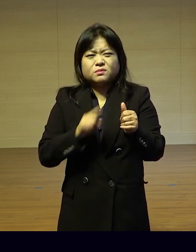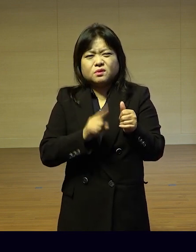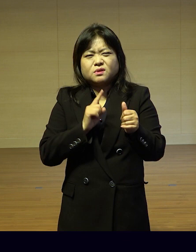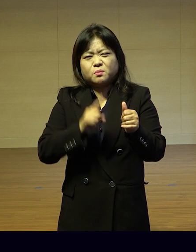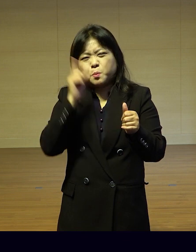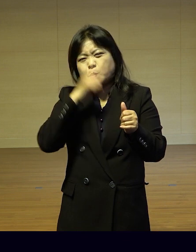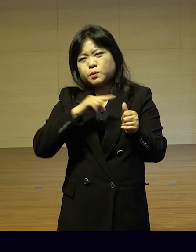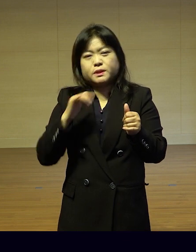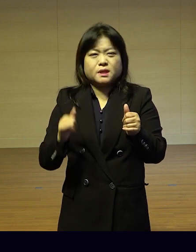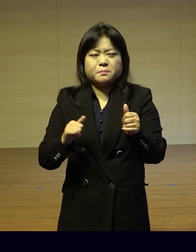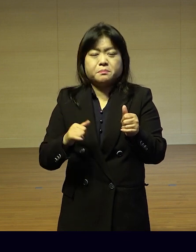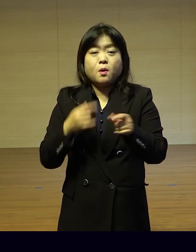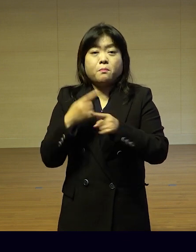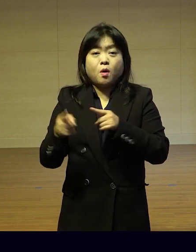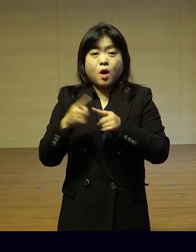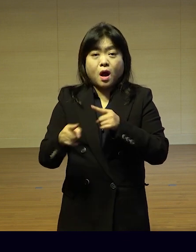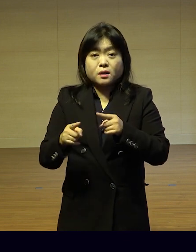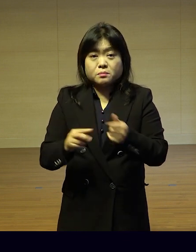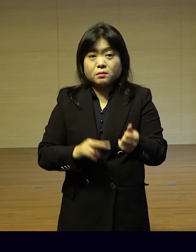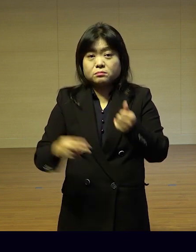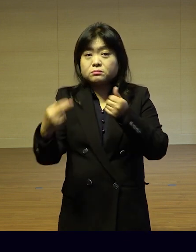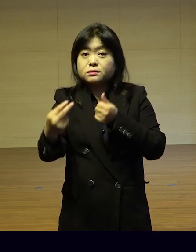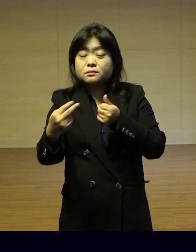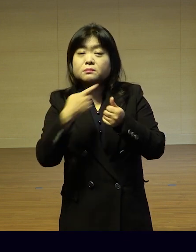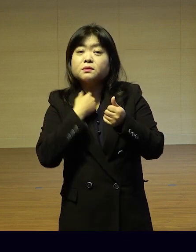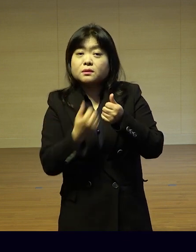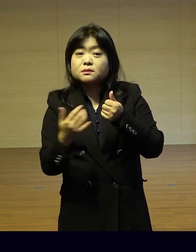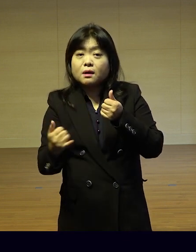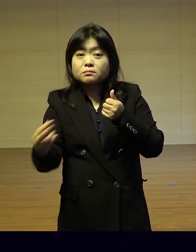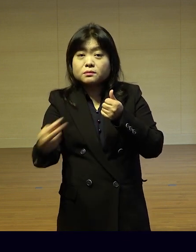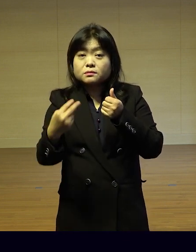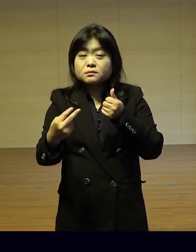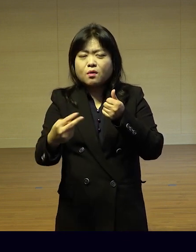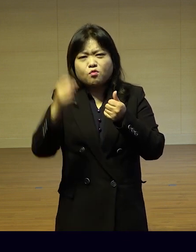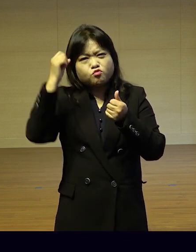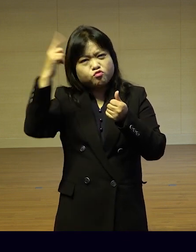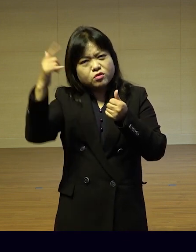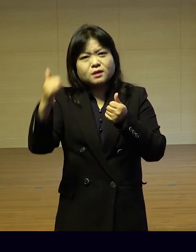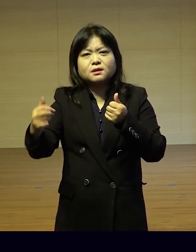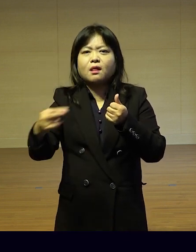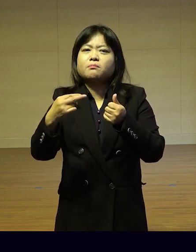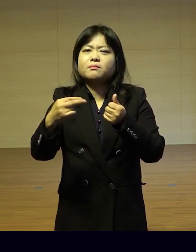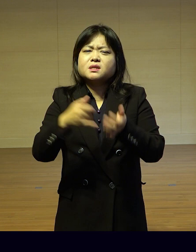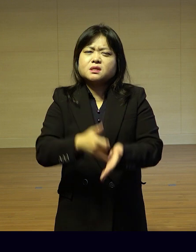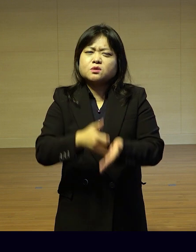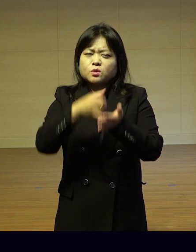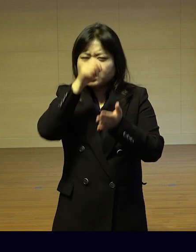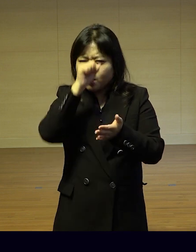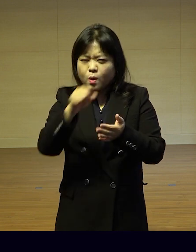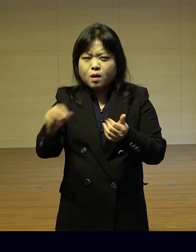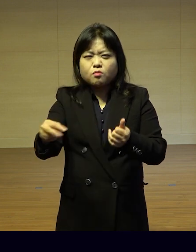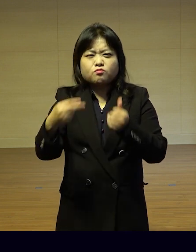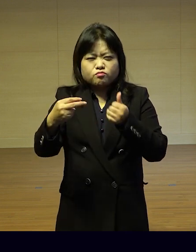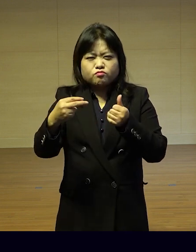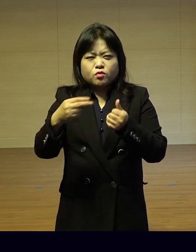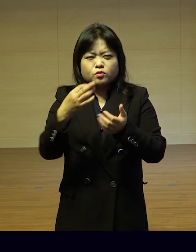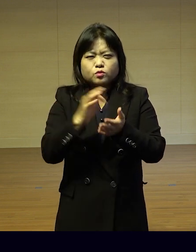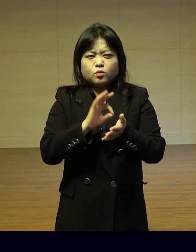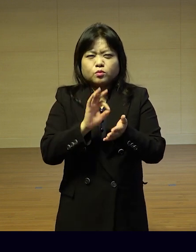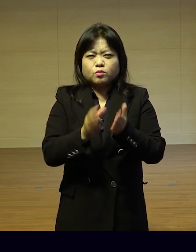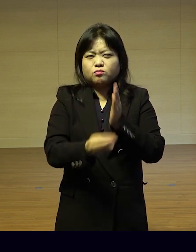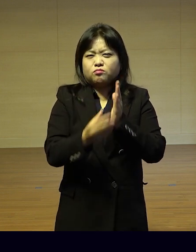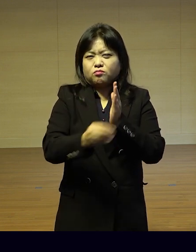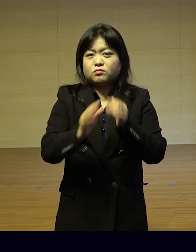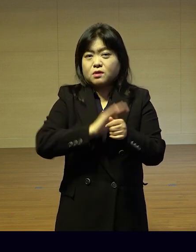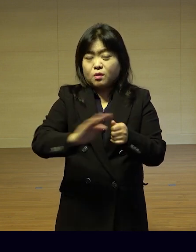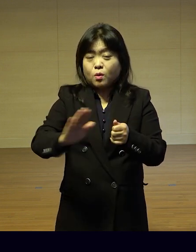아주 몹쓸 사람이다 이렇게 평가를 내리지만 상반된 평가 B라는 사람은 훌륭한 사람이야. 인격도 훌륭하고 돈도 잘 쓰고